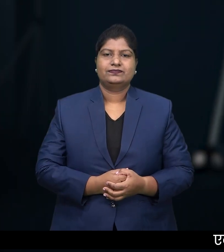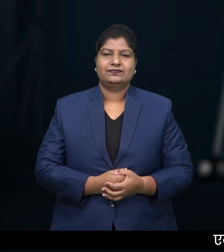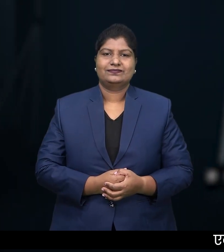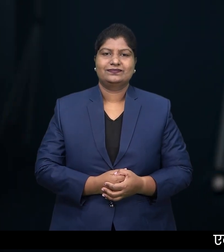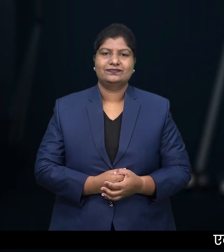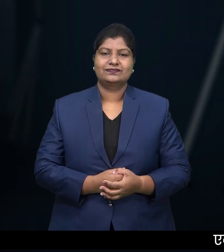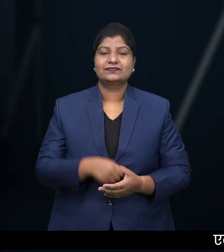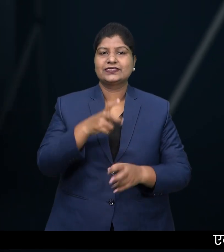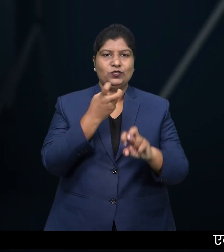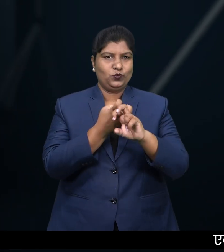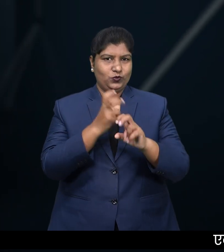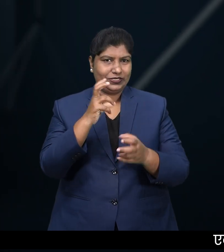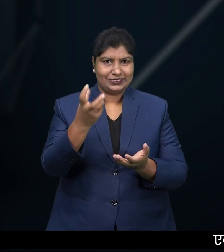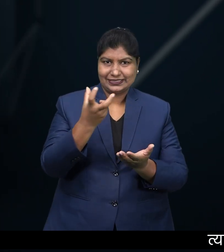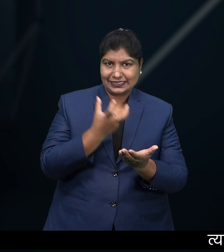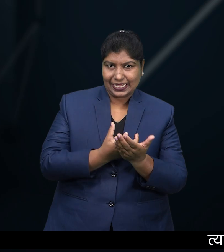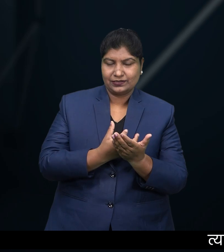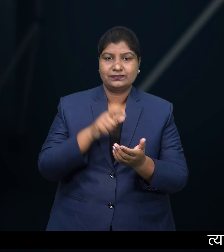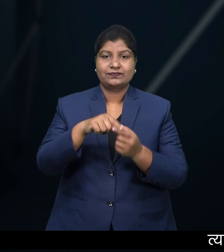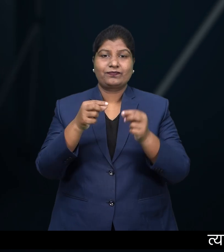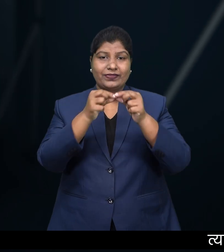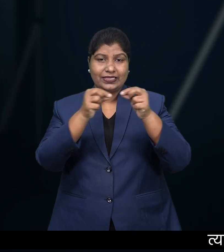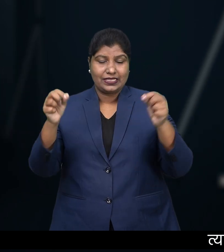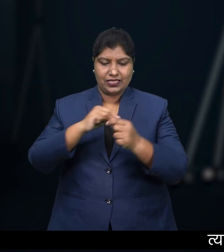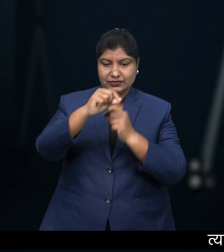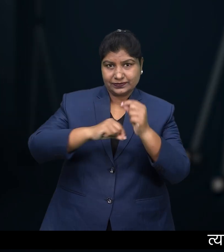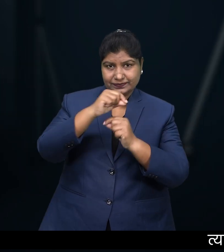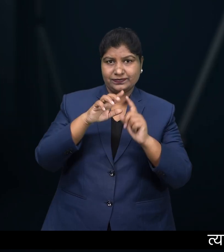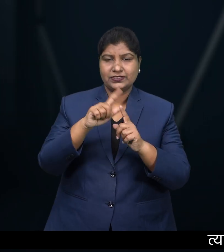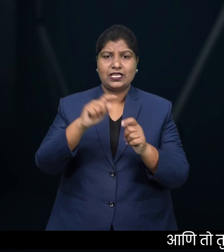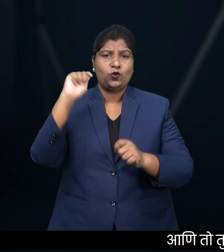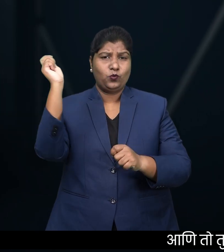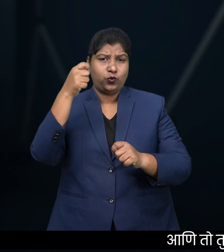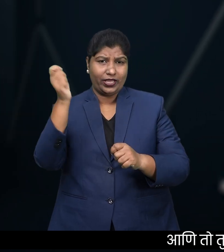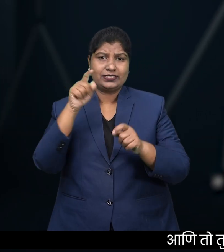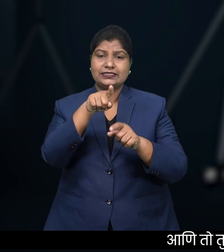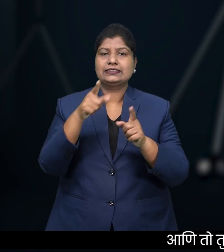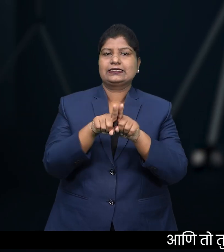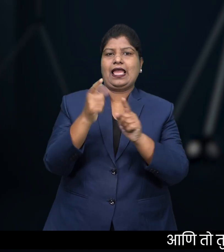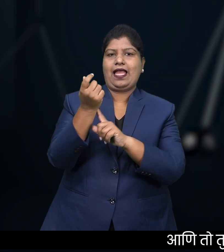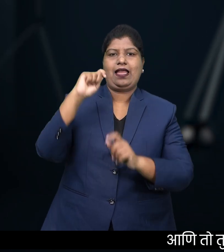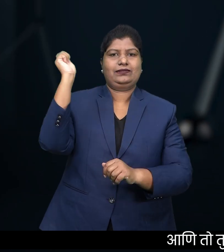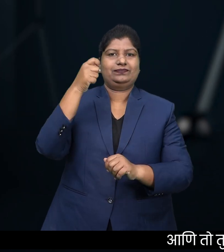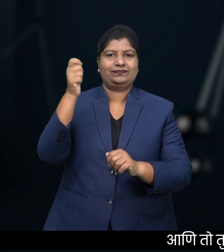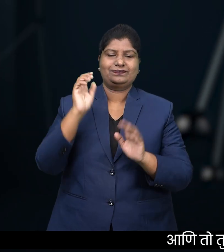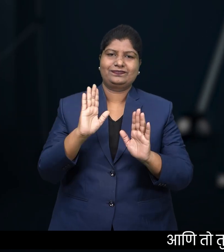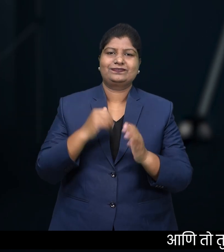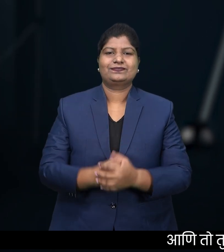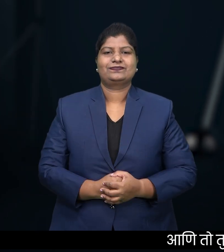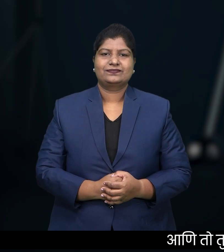एक दगड घ्या, त्याला दोरा बांधा आणि तो तुमच्या हाताने फिरवा।